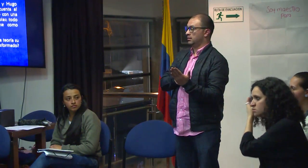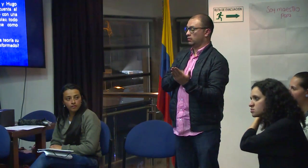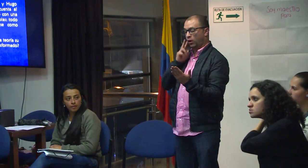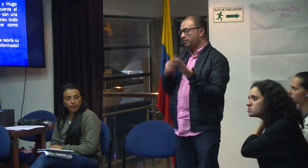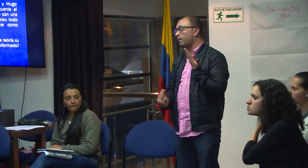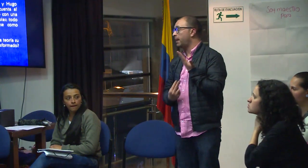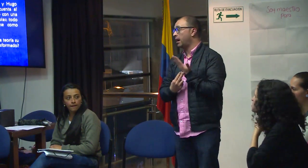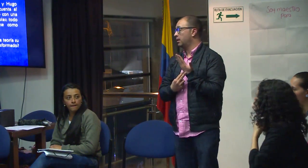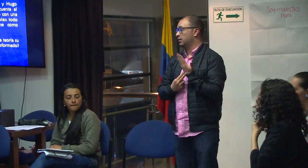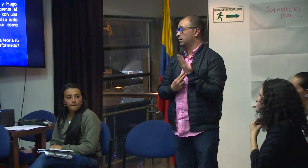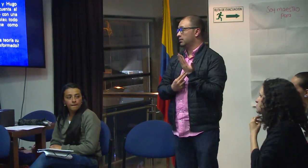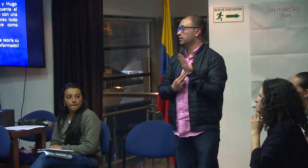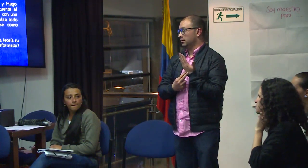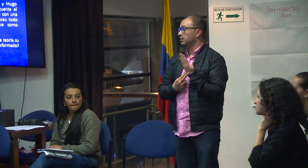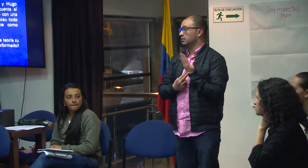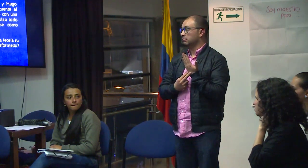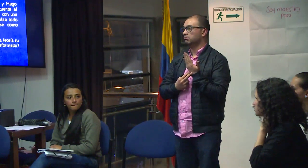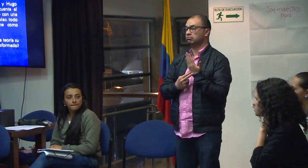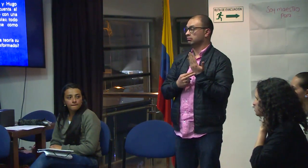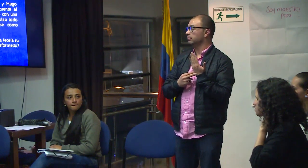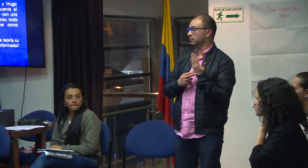que están detrás de esa imagen.